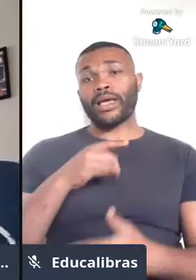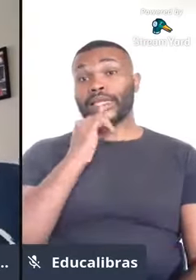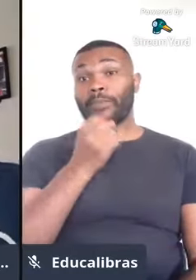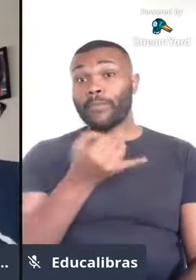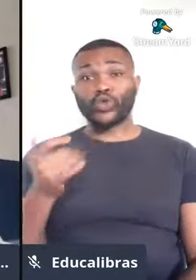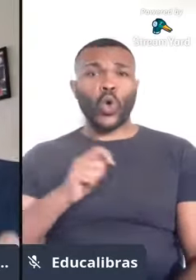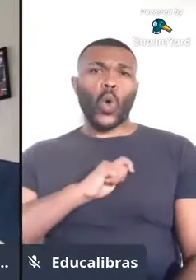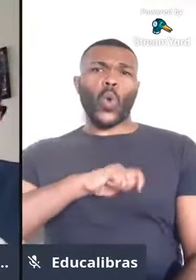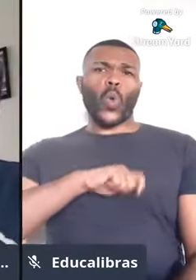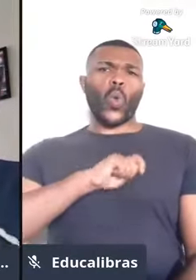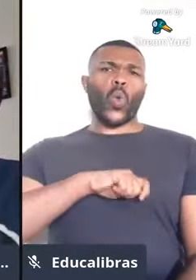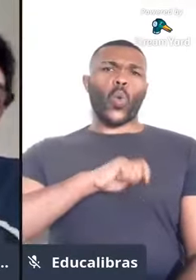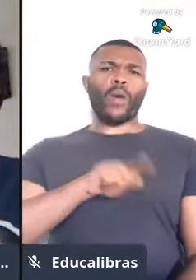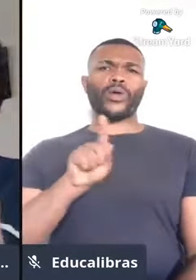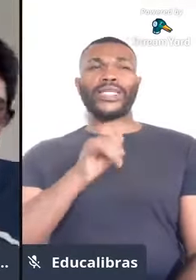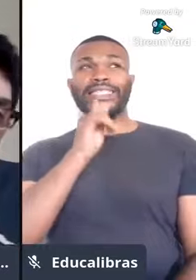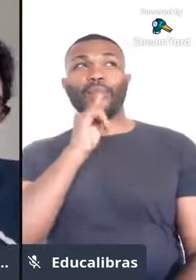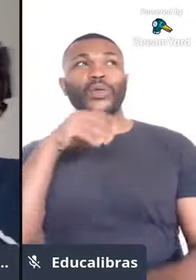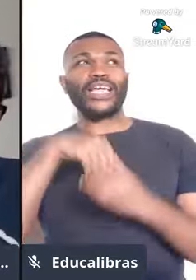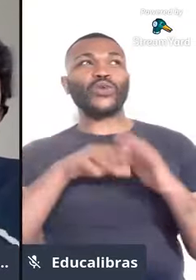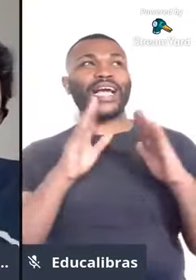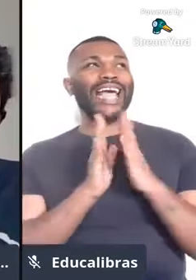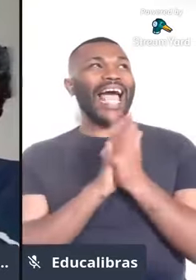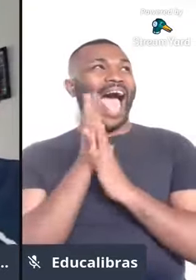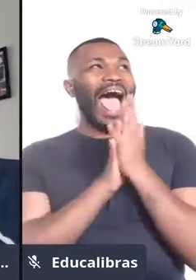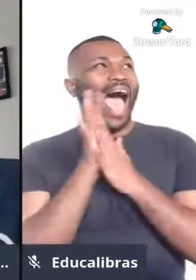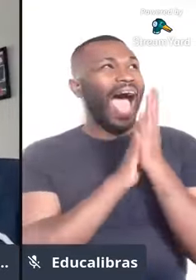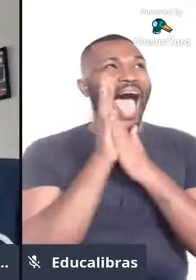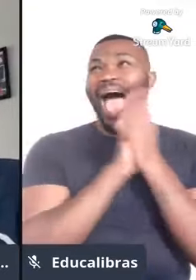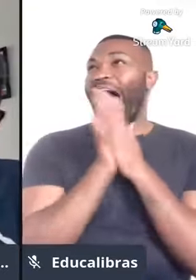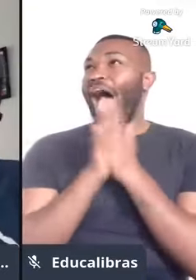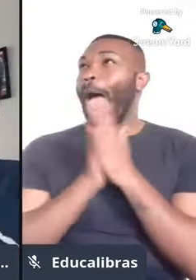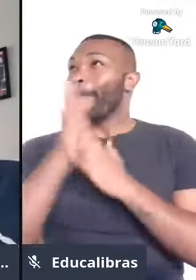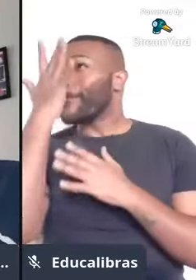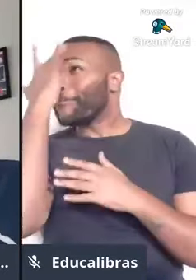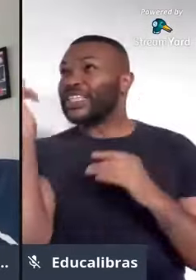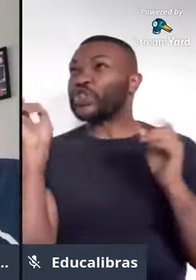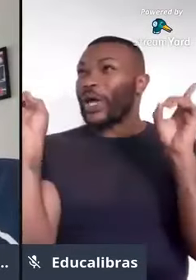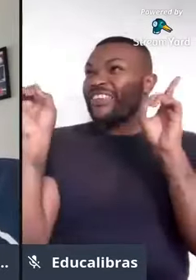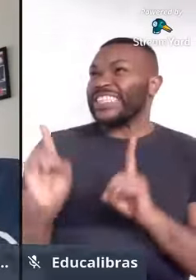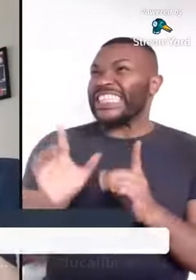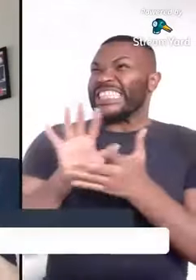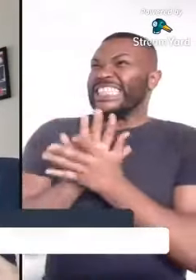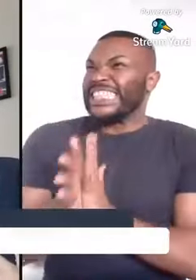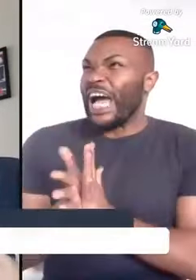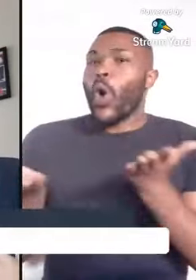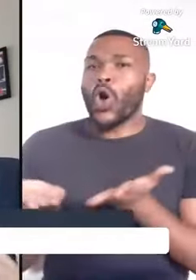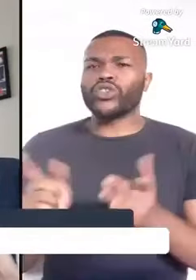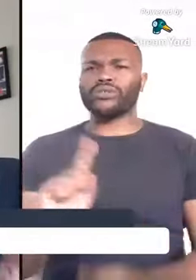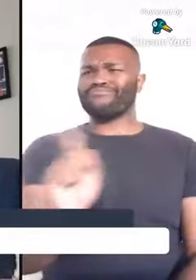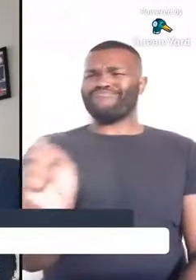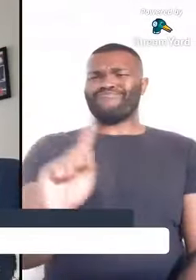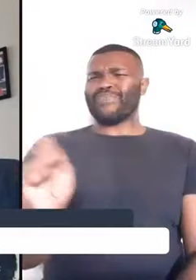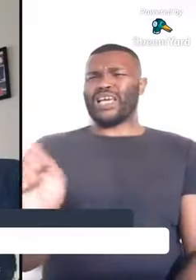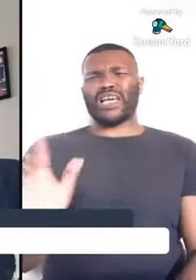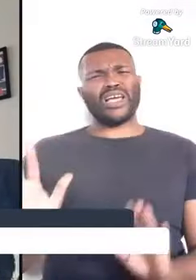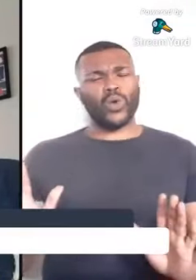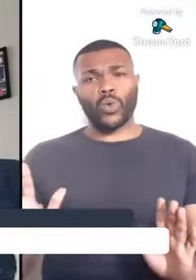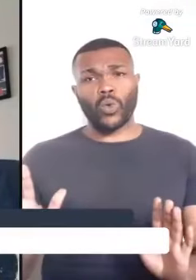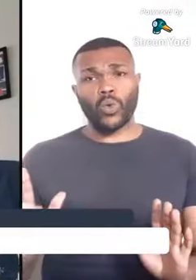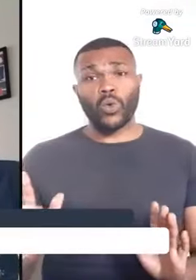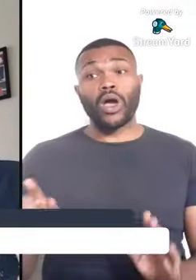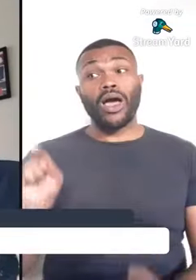estão em casa, hoje eu vou maltratar uma pessoa com deficiência, não é isso. É uma questão de que essa